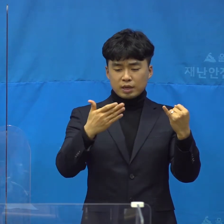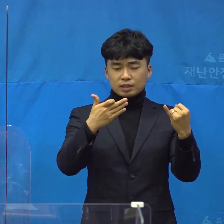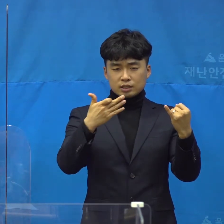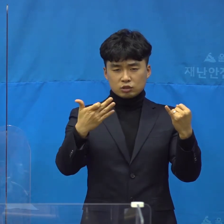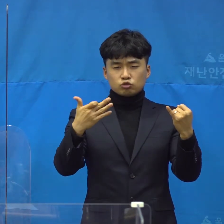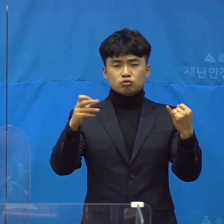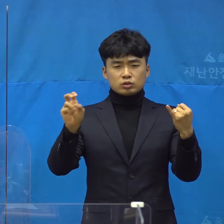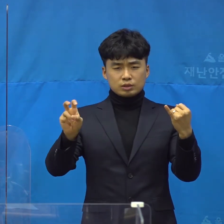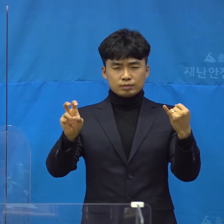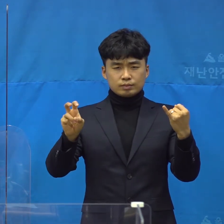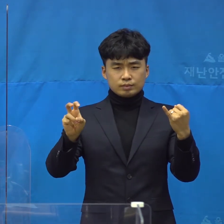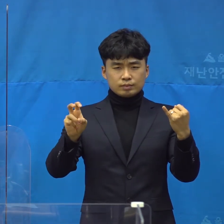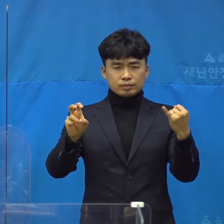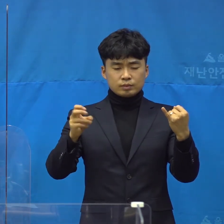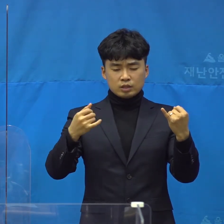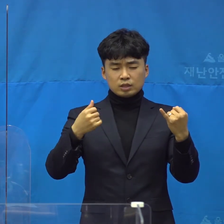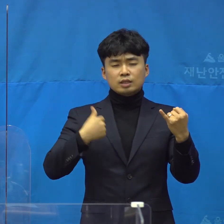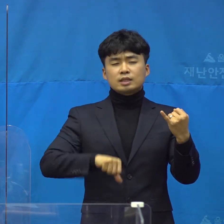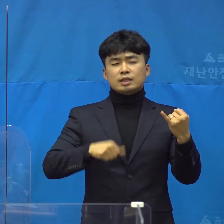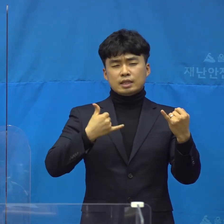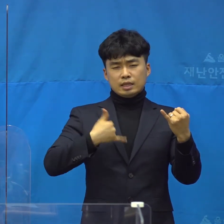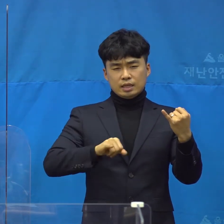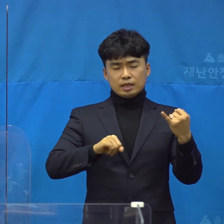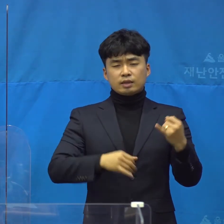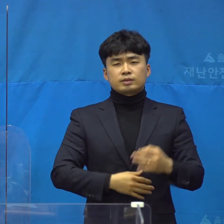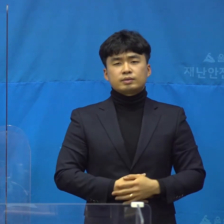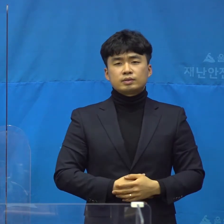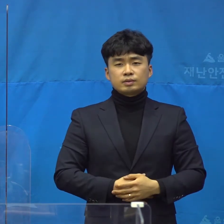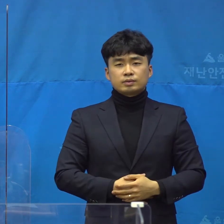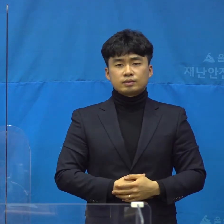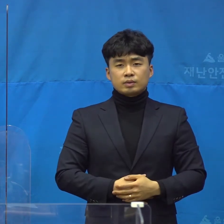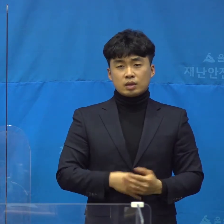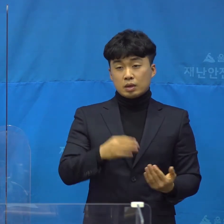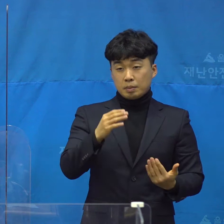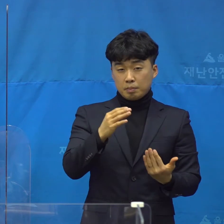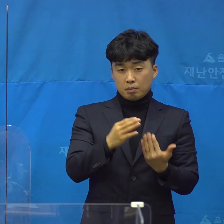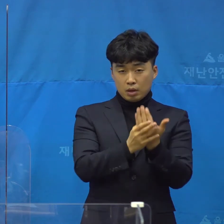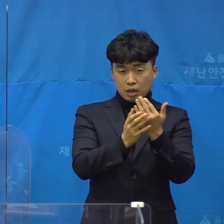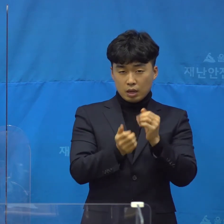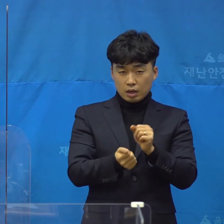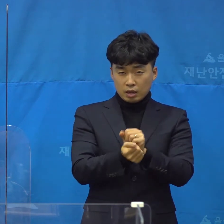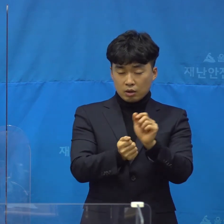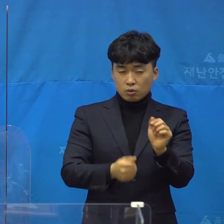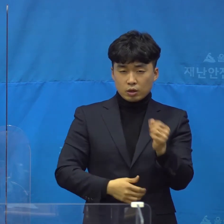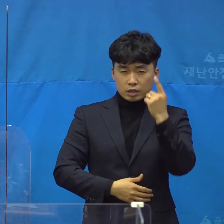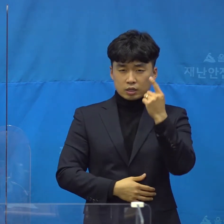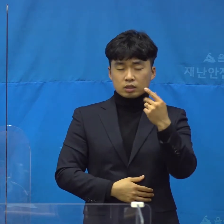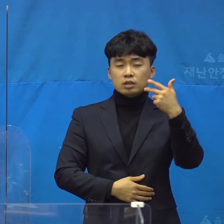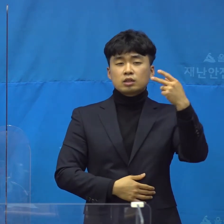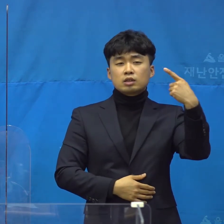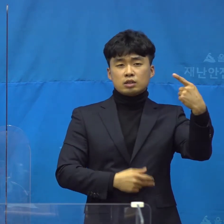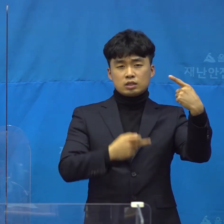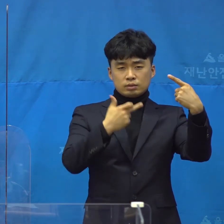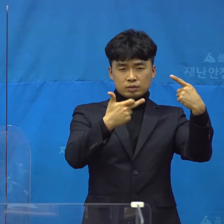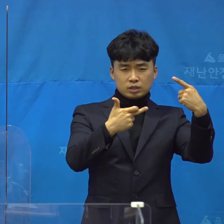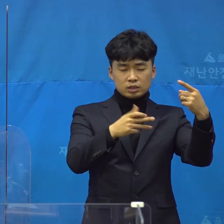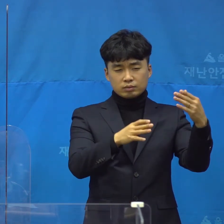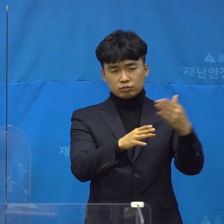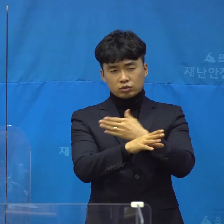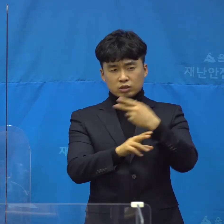919번과 920번은 두 자녀입니다. 발생 경위는 1월 17일부터